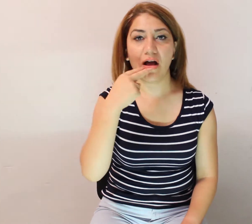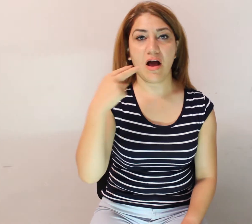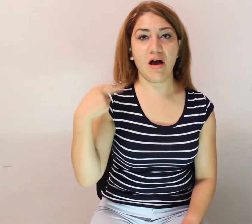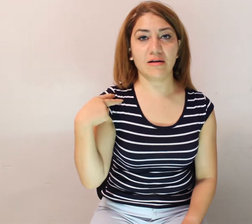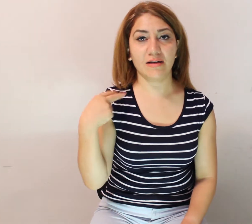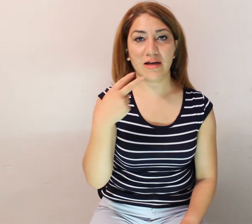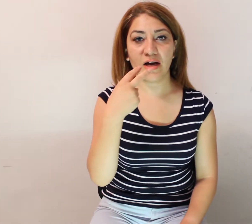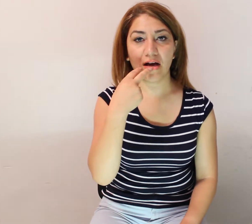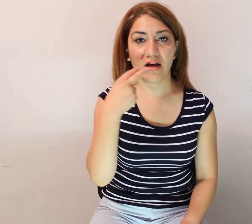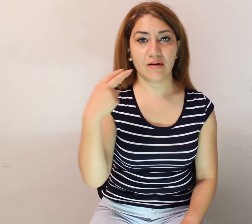Անգլիա,